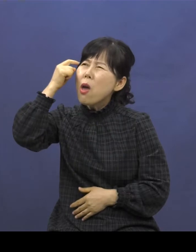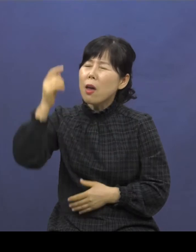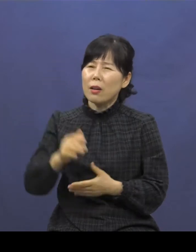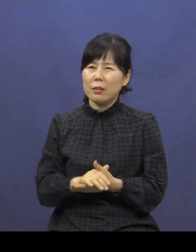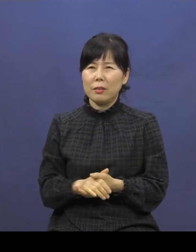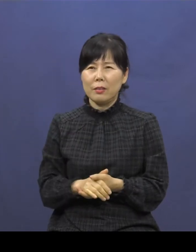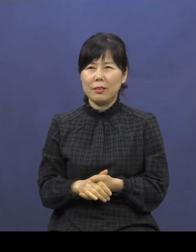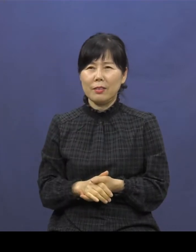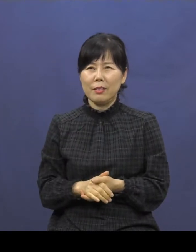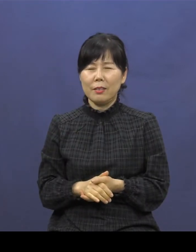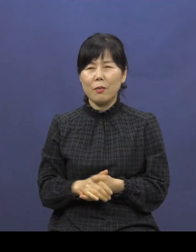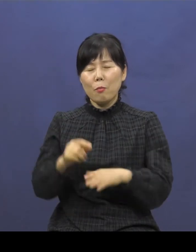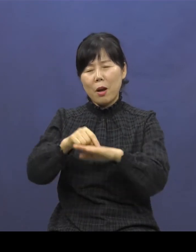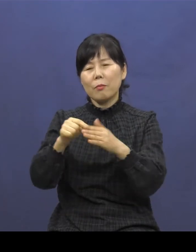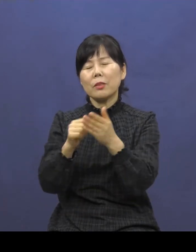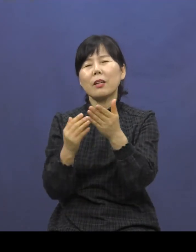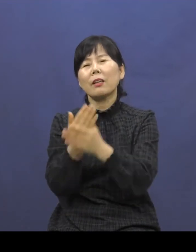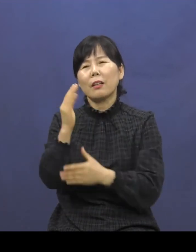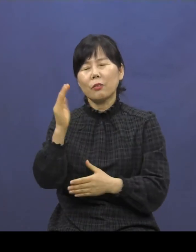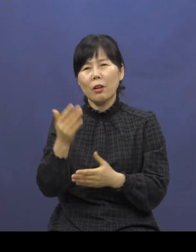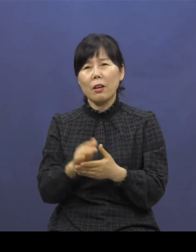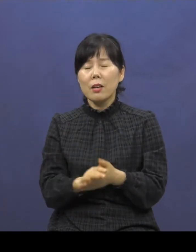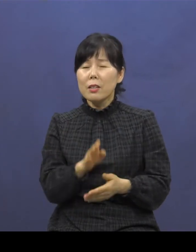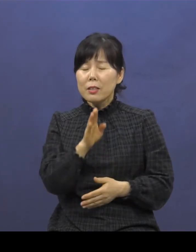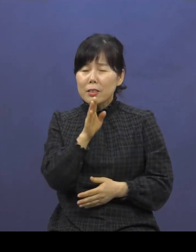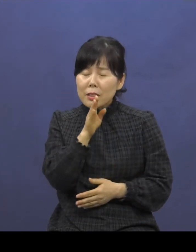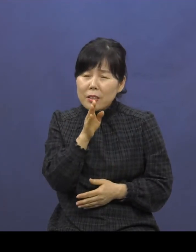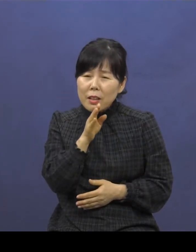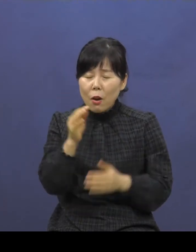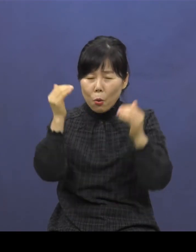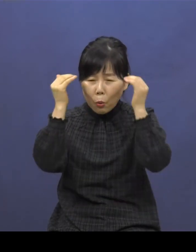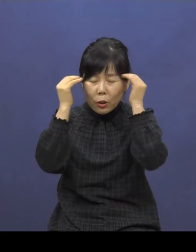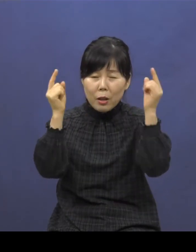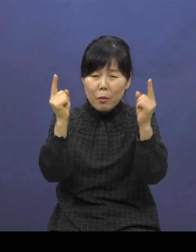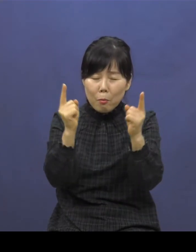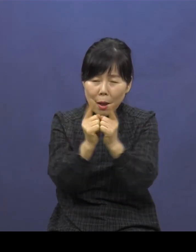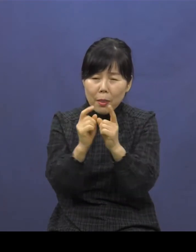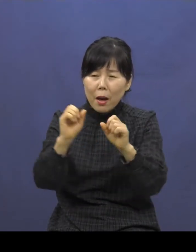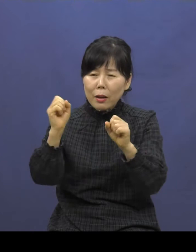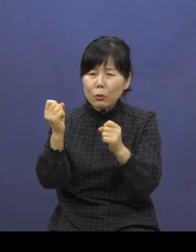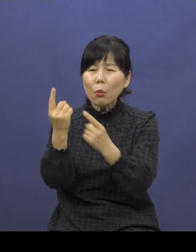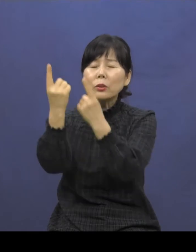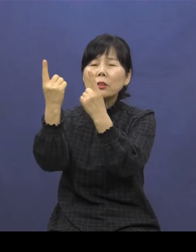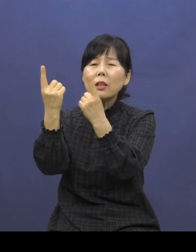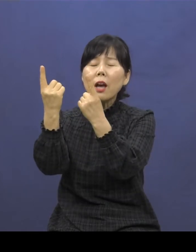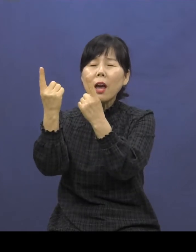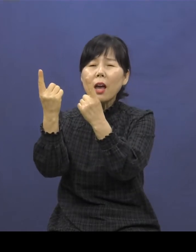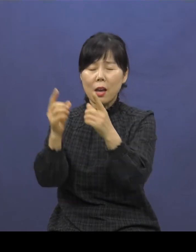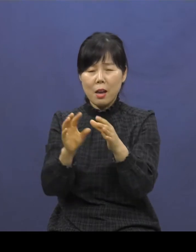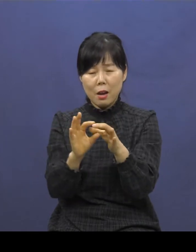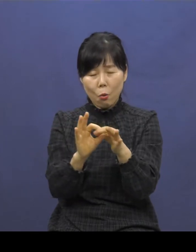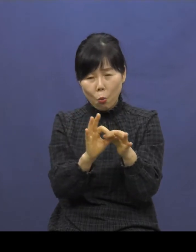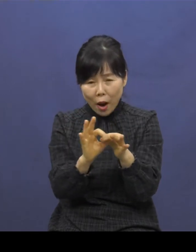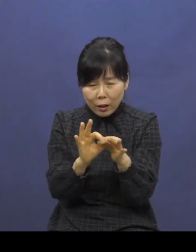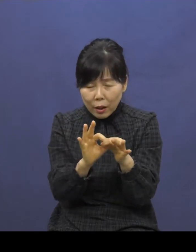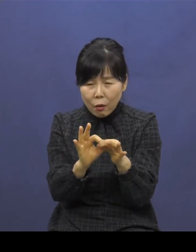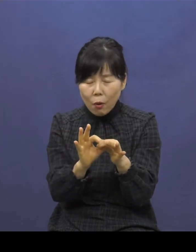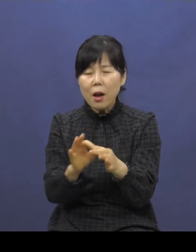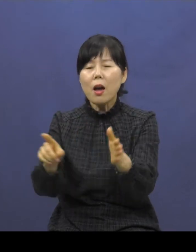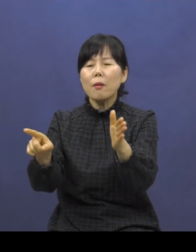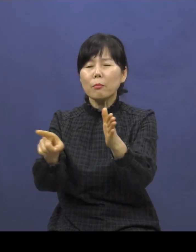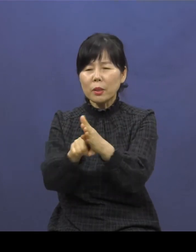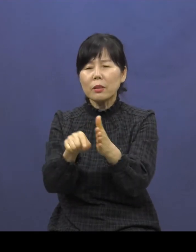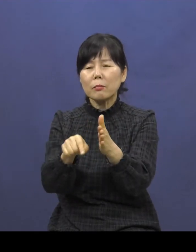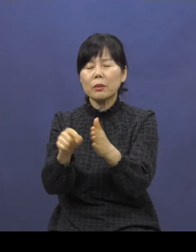원망할 수가 있어요. 그러니까 이것은요 실제적인 고난을 당하면서 거기에다가 동시에 관계와 믿음을 흔드는